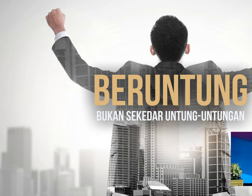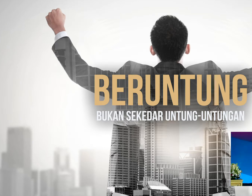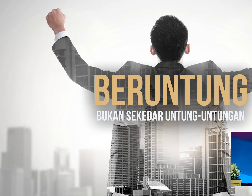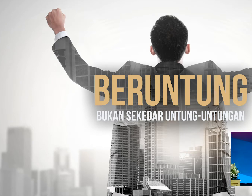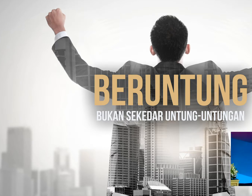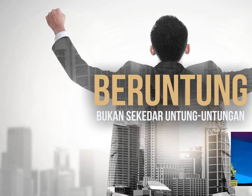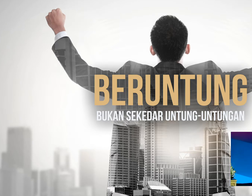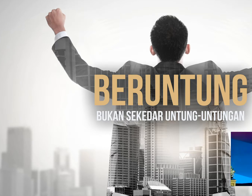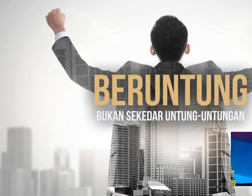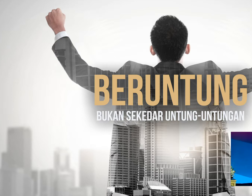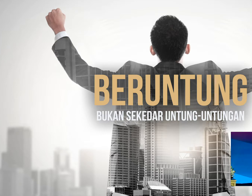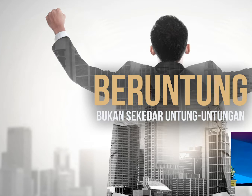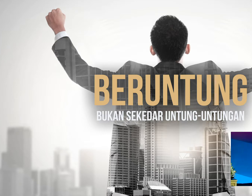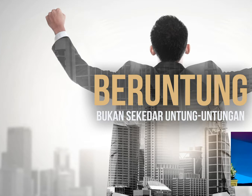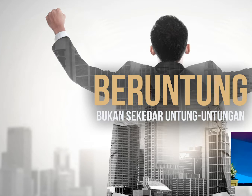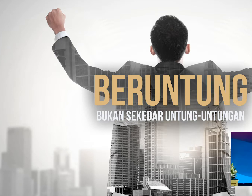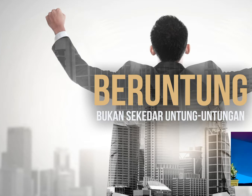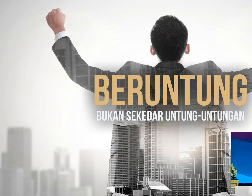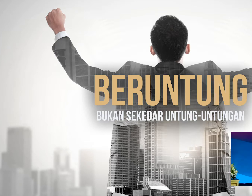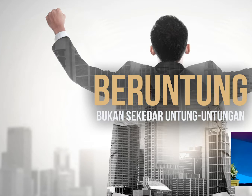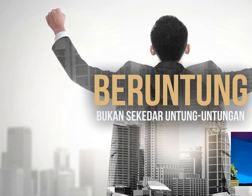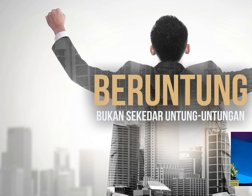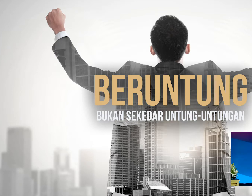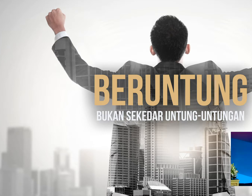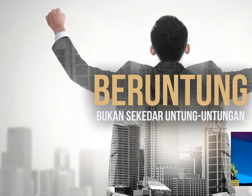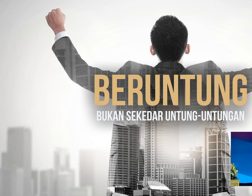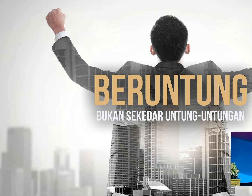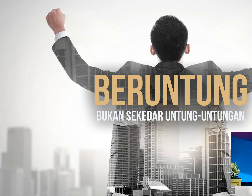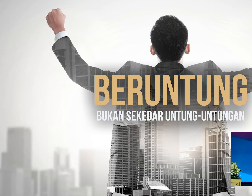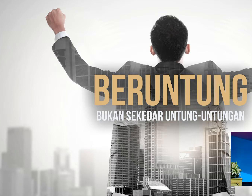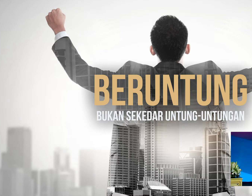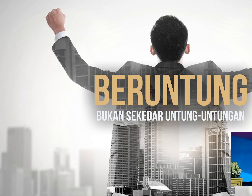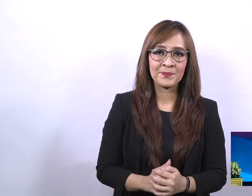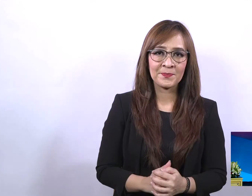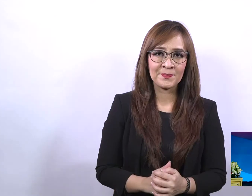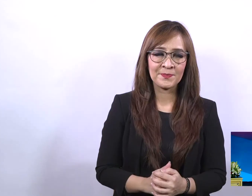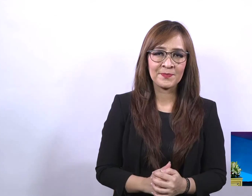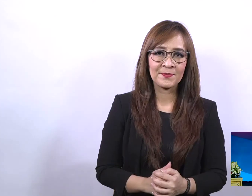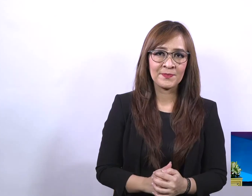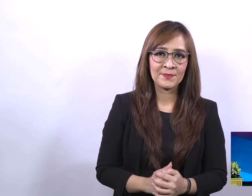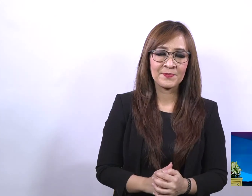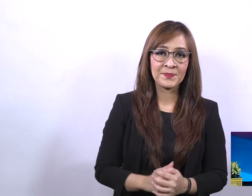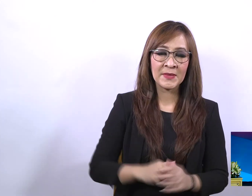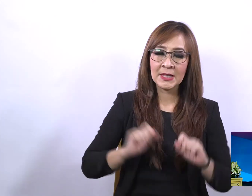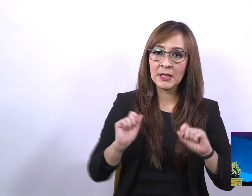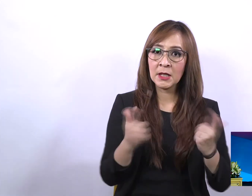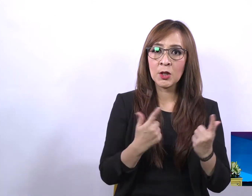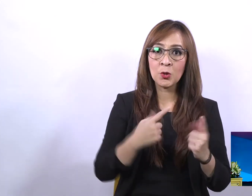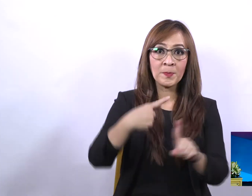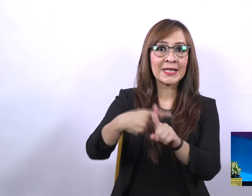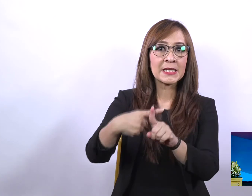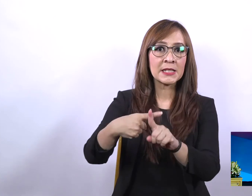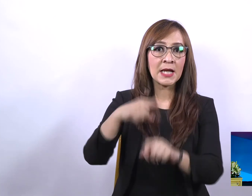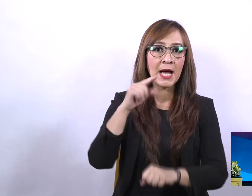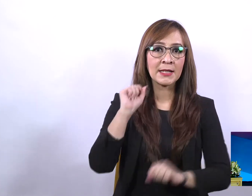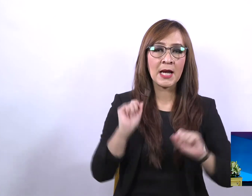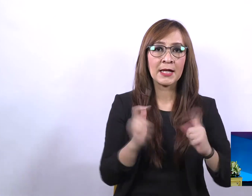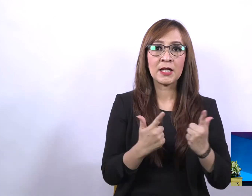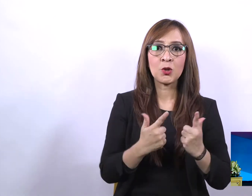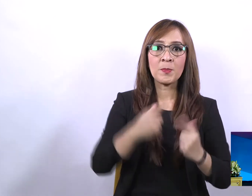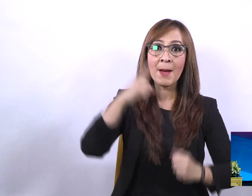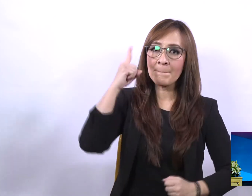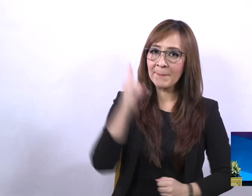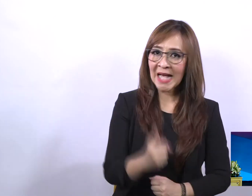lebih kepada gembel gitu ya gan ya kita Lihatlah peneliti untung-untungan hidup-hidup untung-untungan hidup-hidup yang pasti